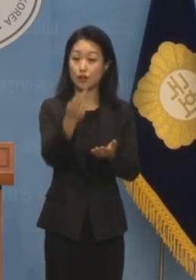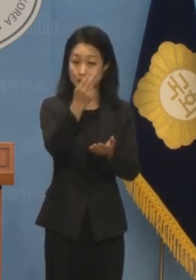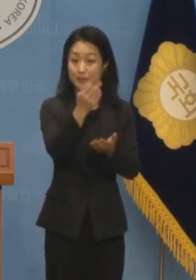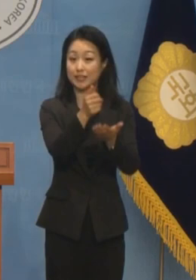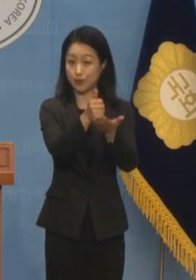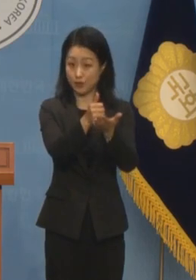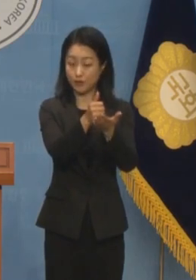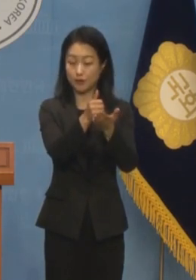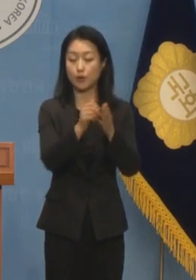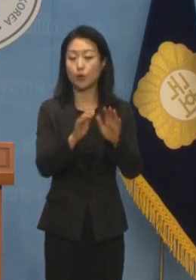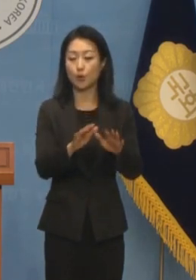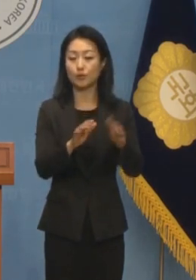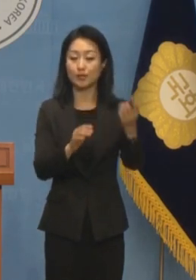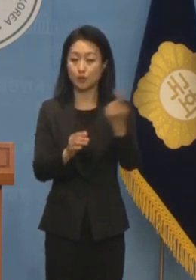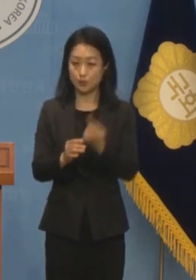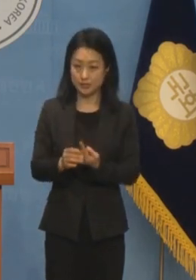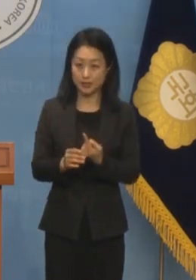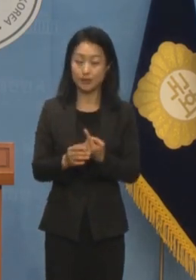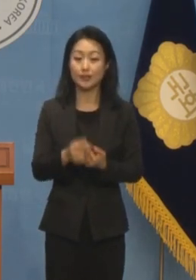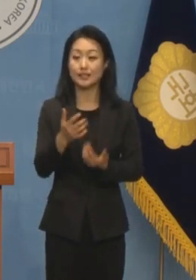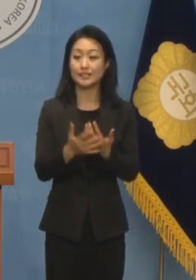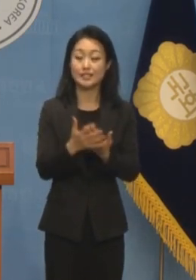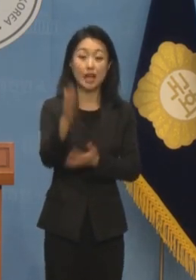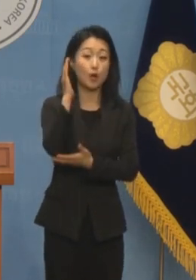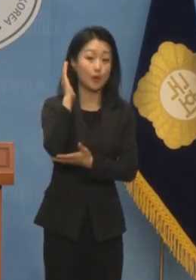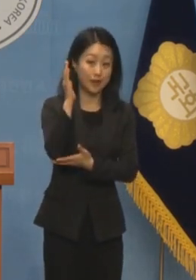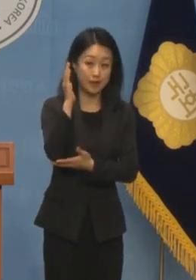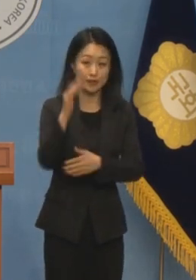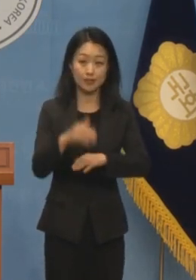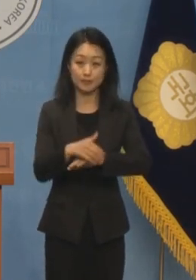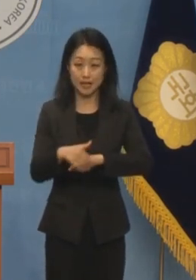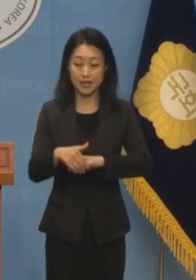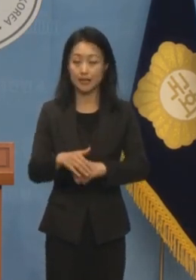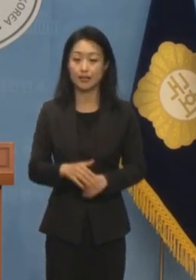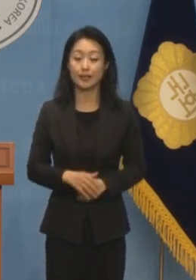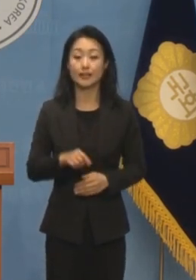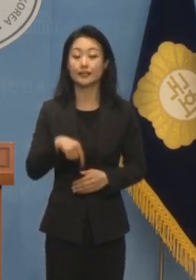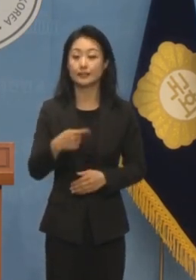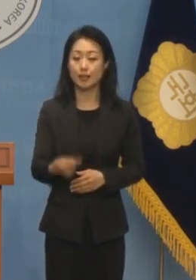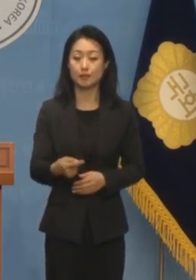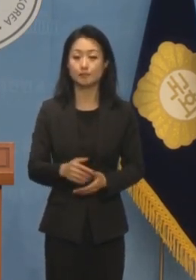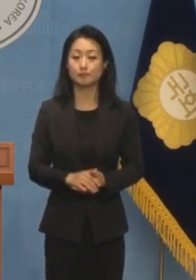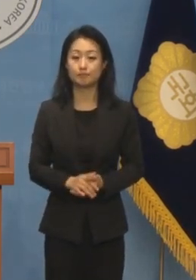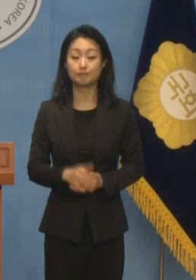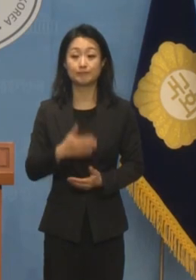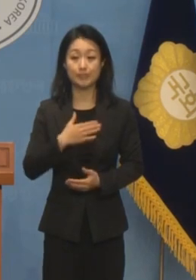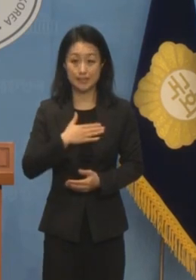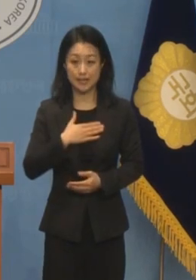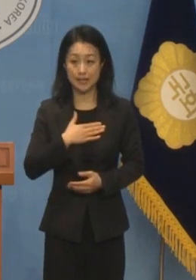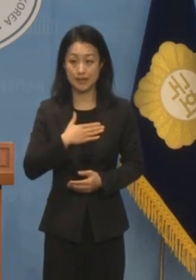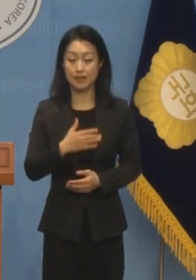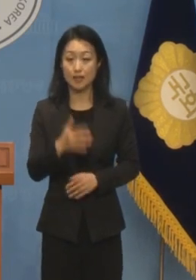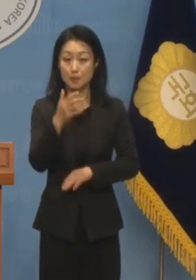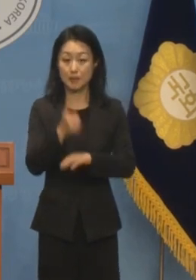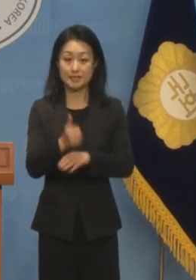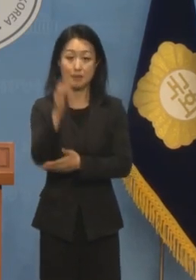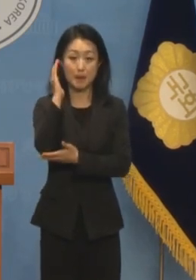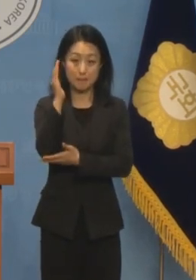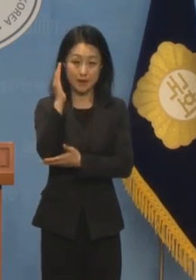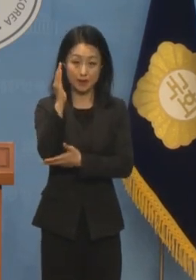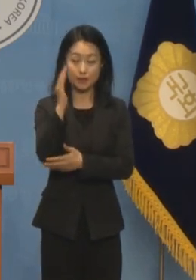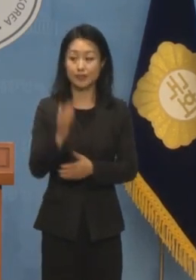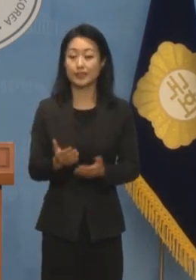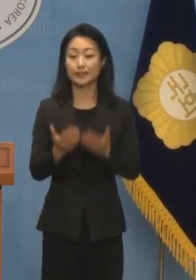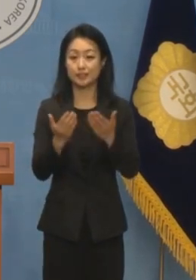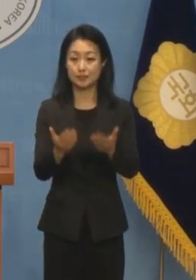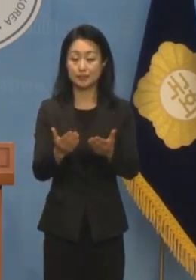대표께서 이 기자회견을 하도록 하겠습니다. 그리고 난 이후에 제가 또 마무리 발언 겸